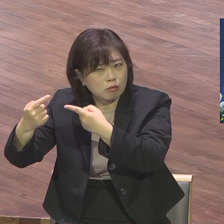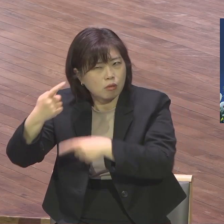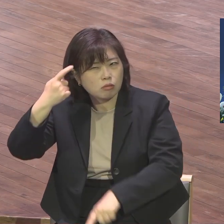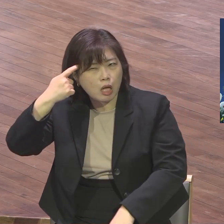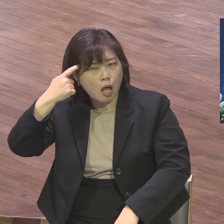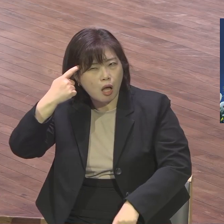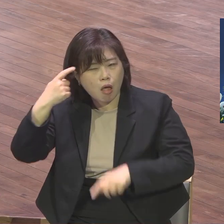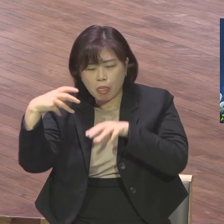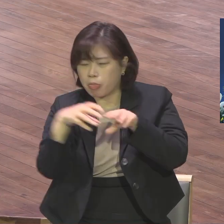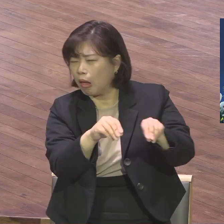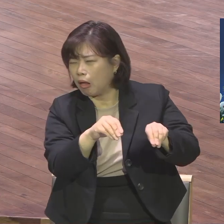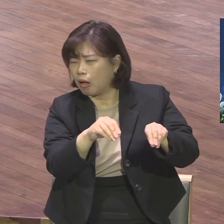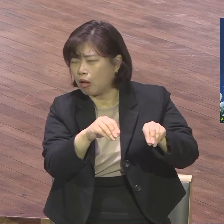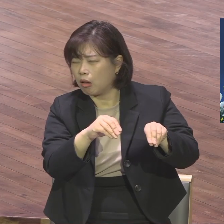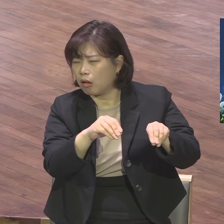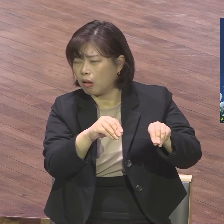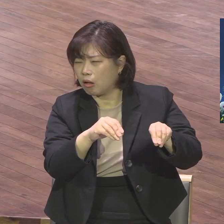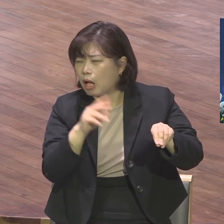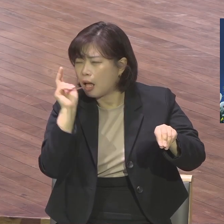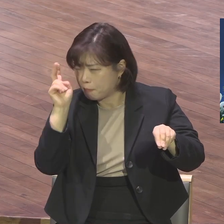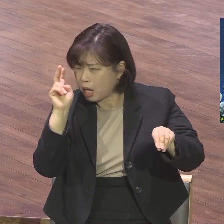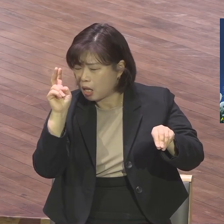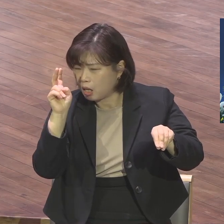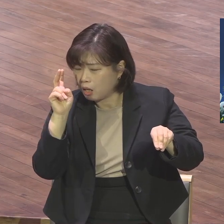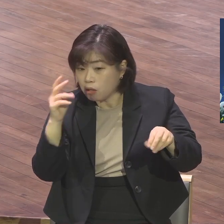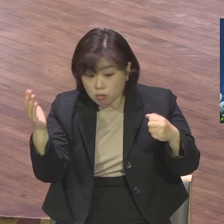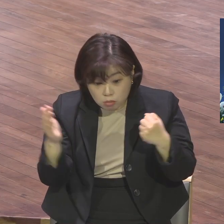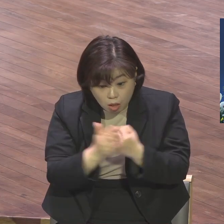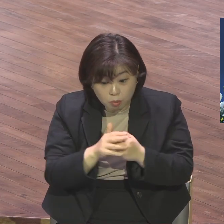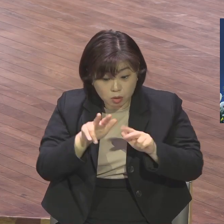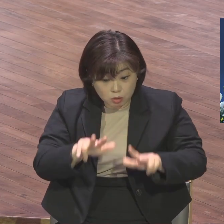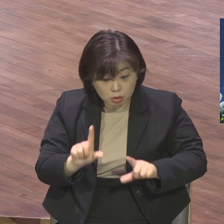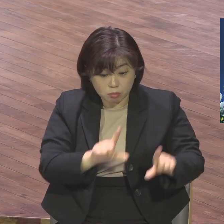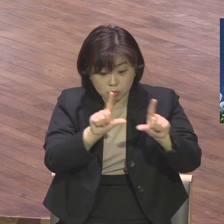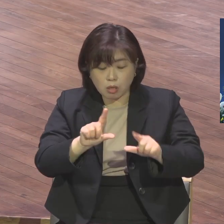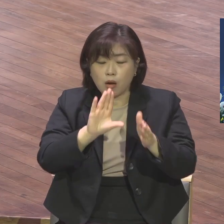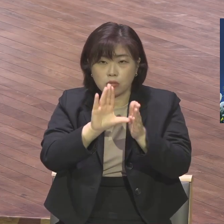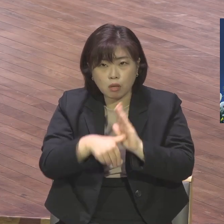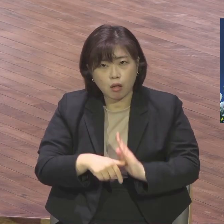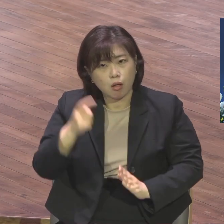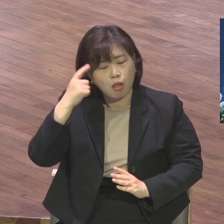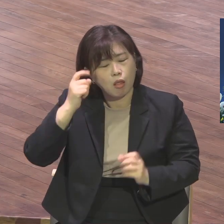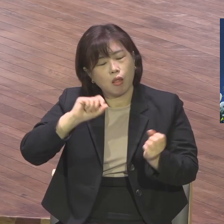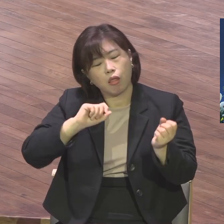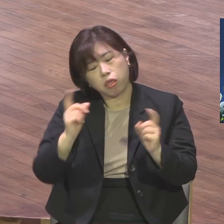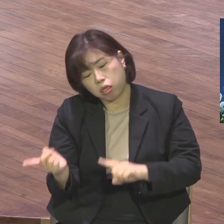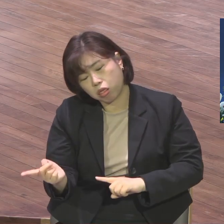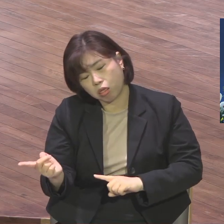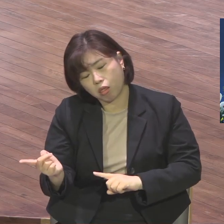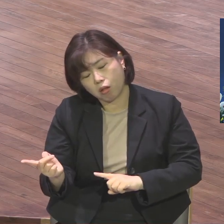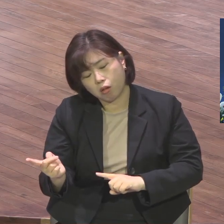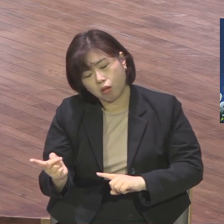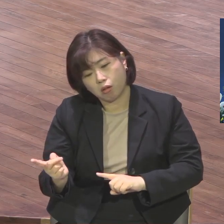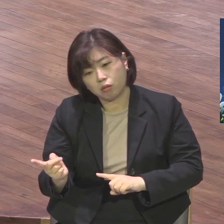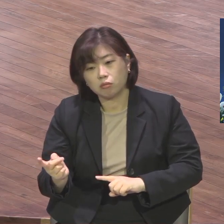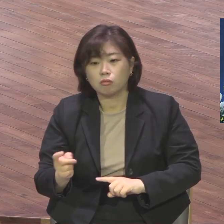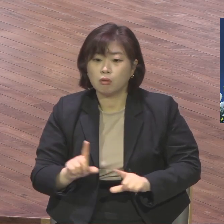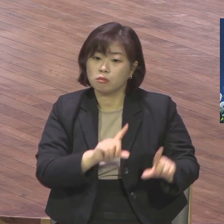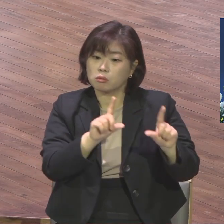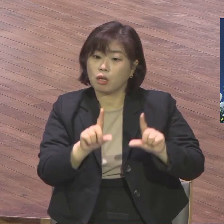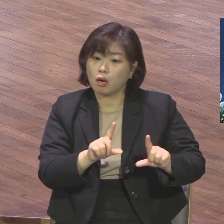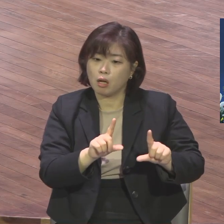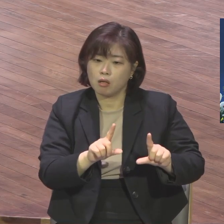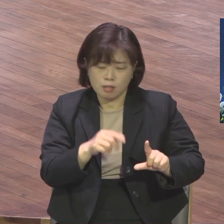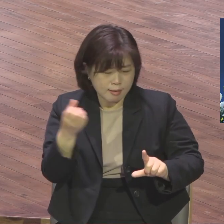그들은 이 세상에서 아주 무력해졌습니다. 천국에 초점을